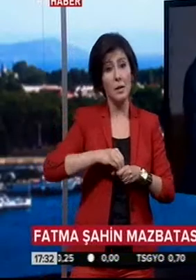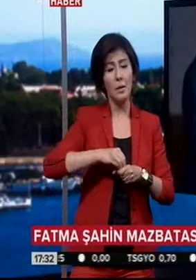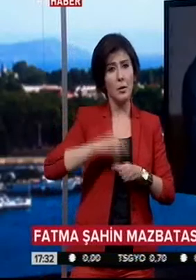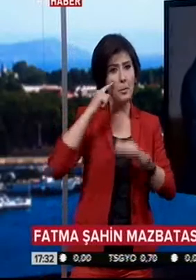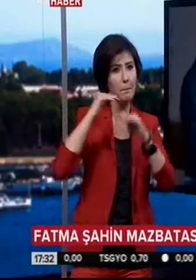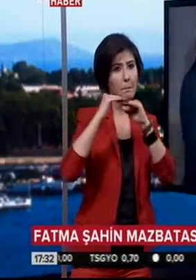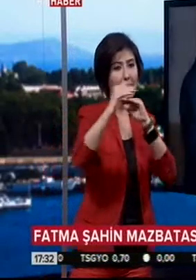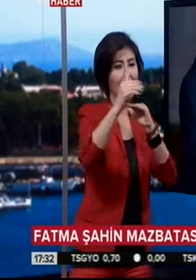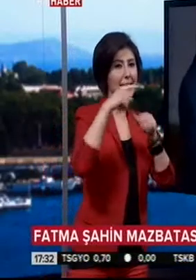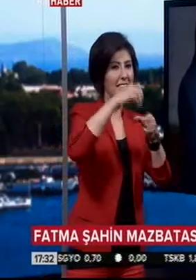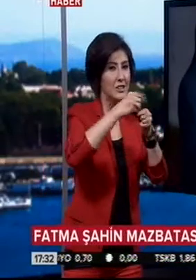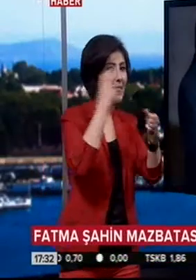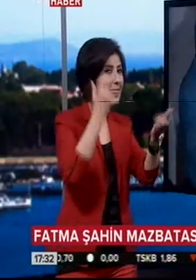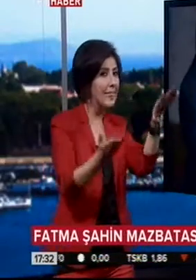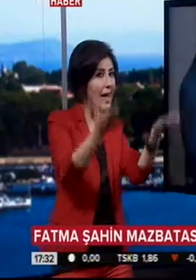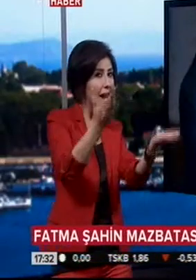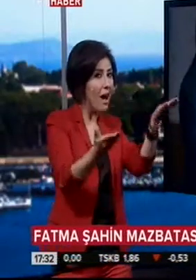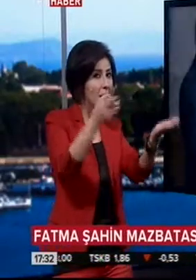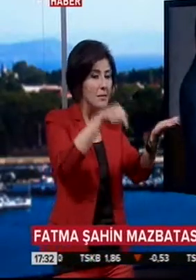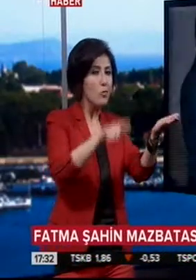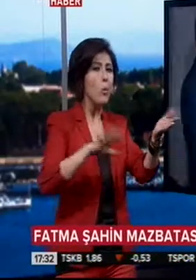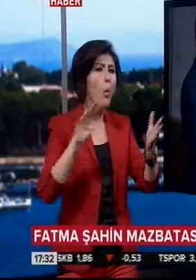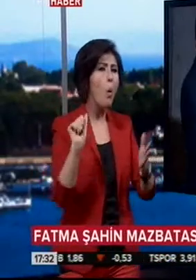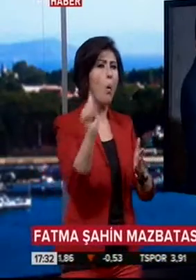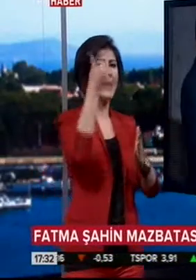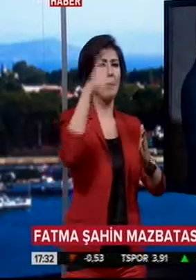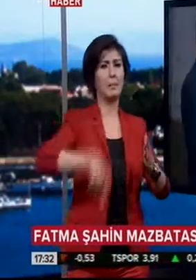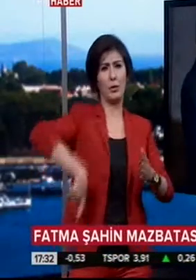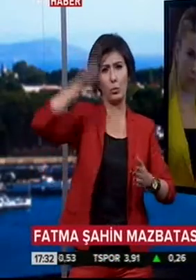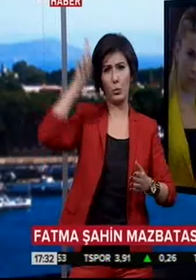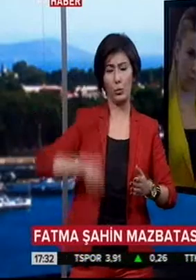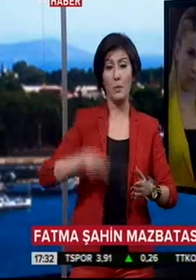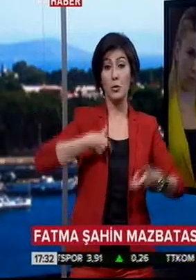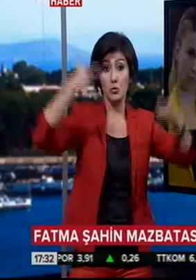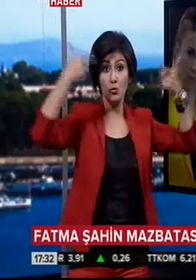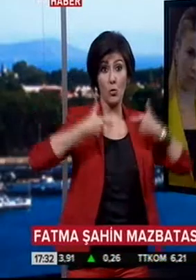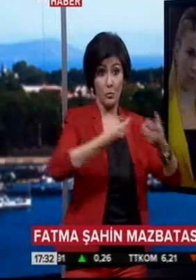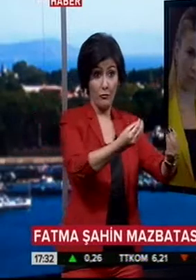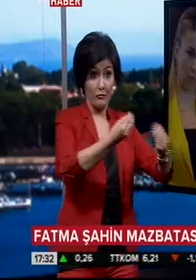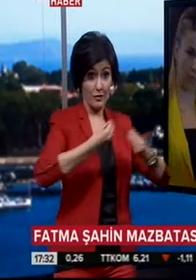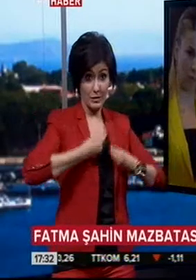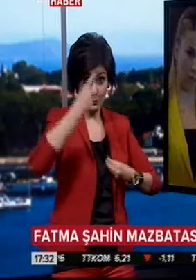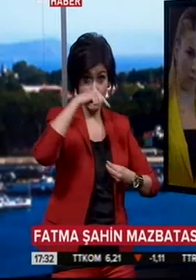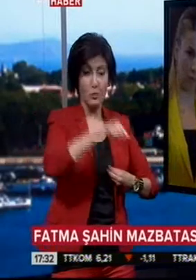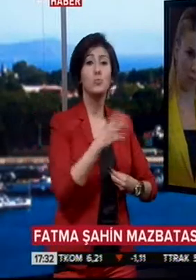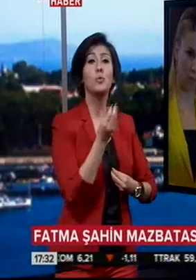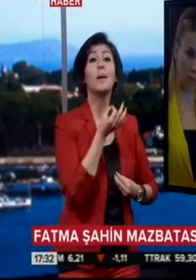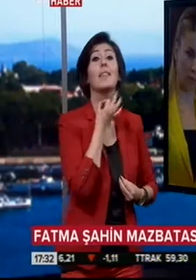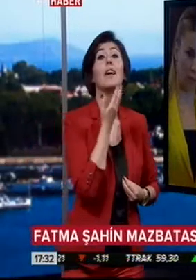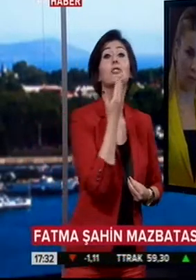milletimizin terazisine çıktığımız çok önemli bir gündü. Bu sorumluluğu bize vermelerinden dolayı onlara çok teşekkür ediyor.